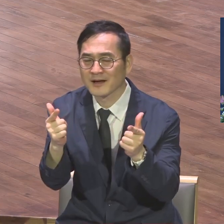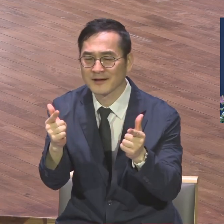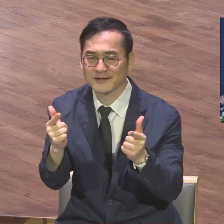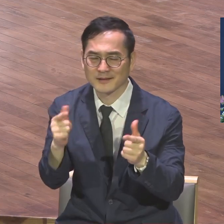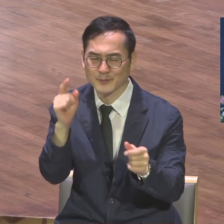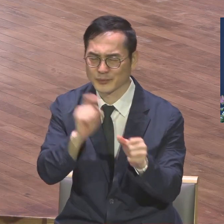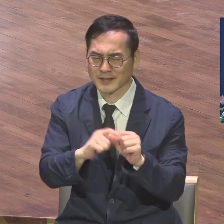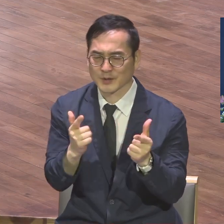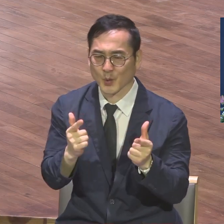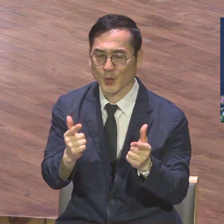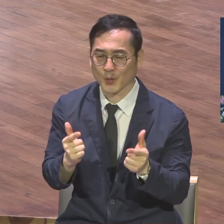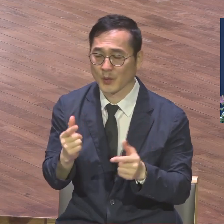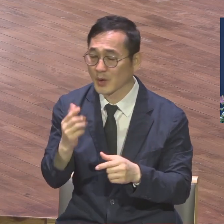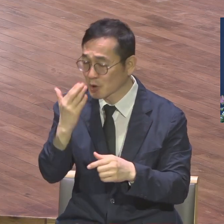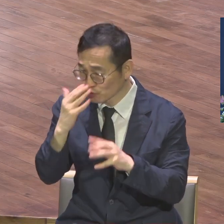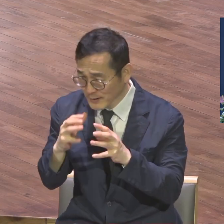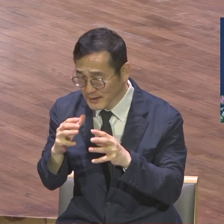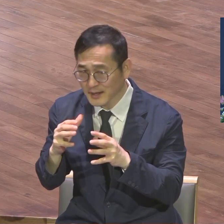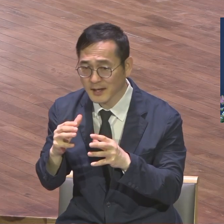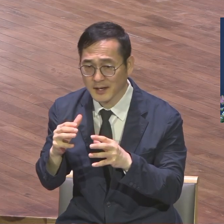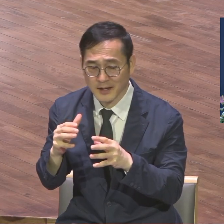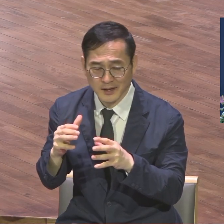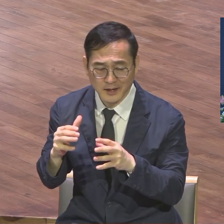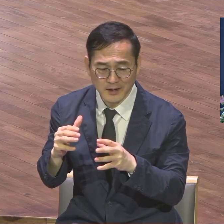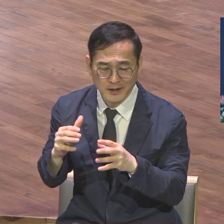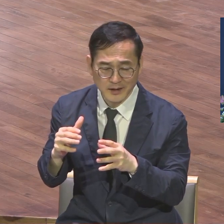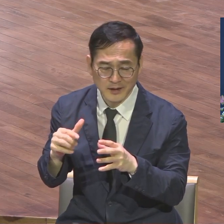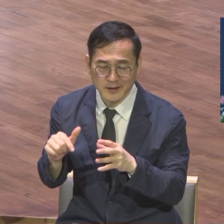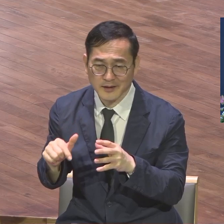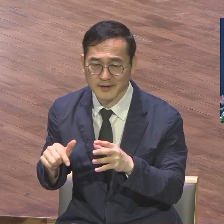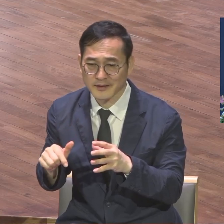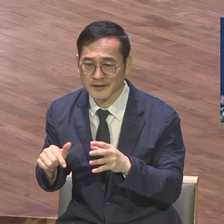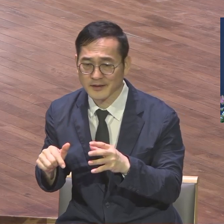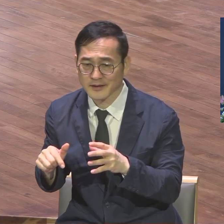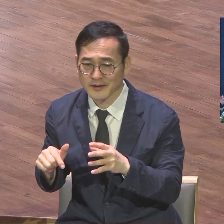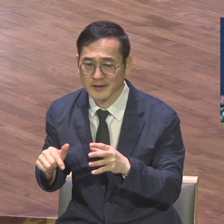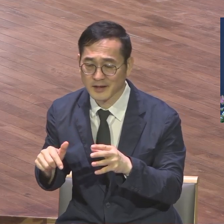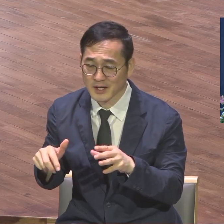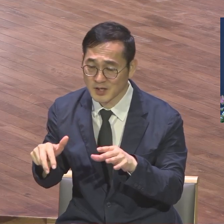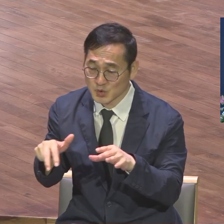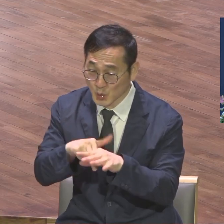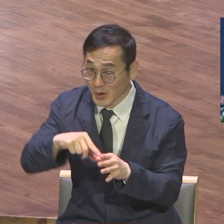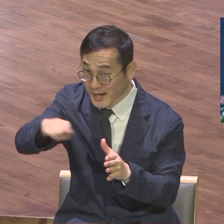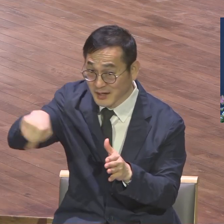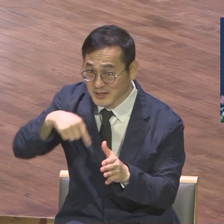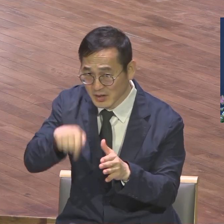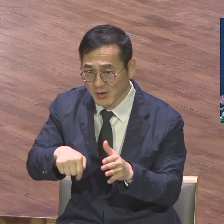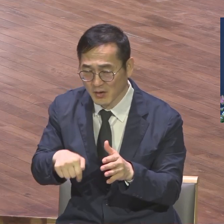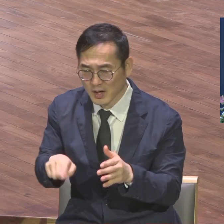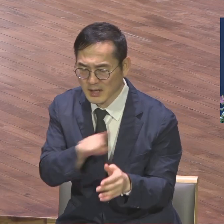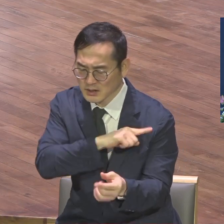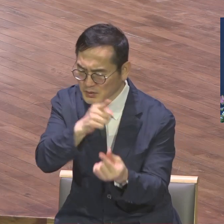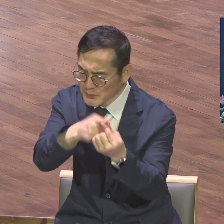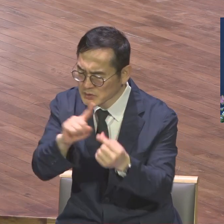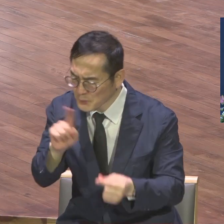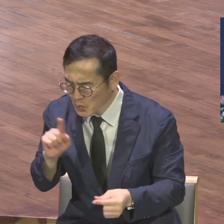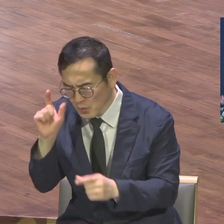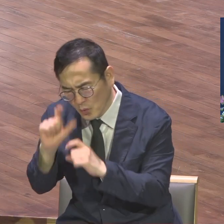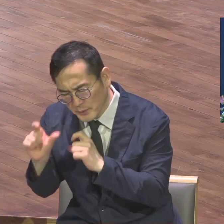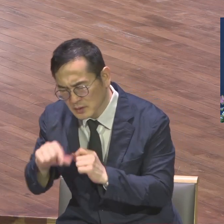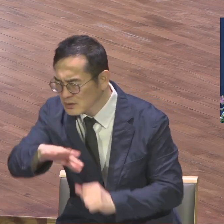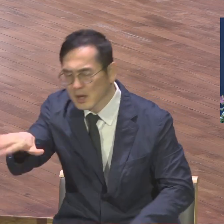당시에 유대교 안에 야기되고 있었던 실제적인 고민거리 이 고민거리를